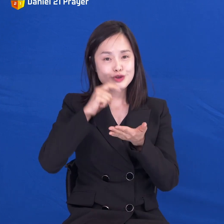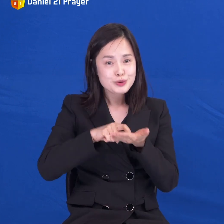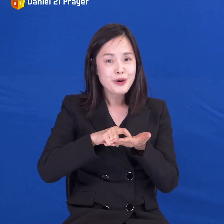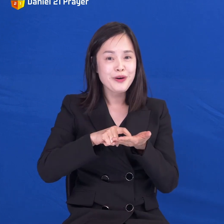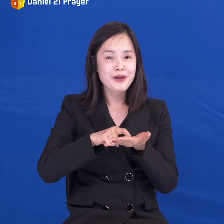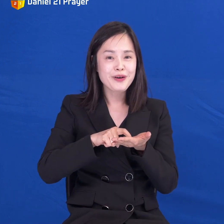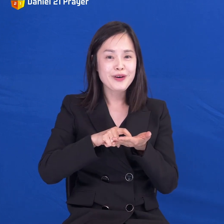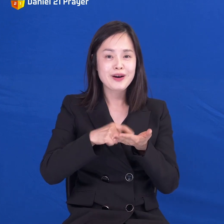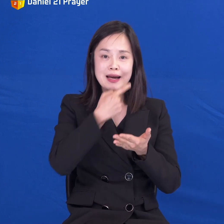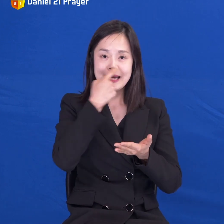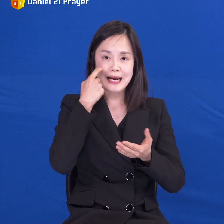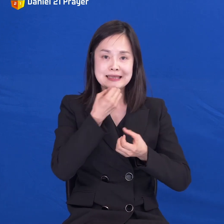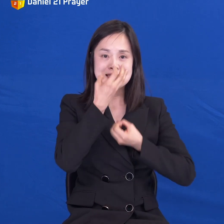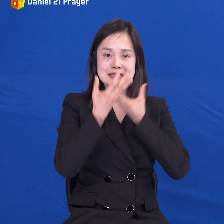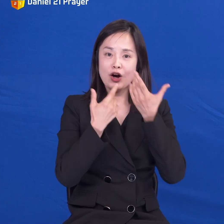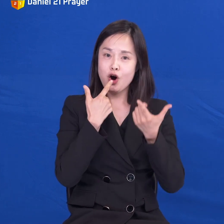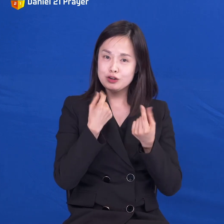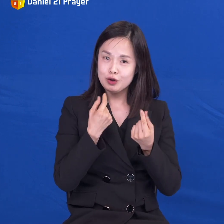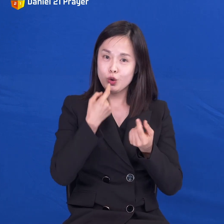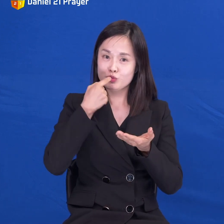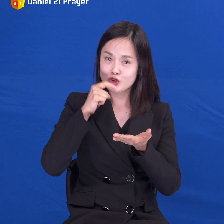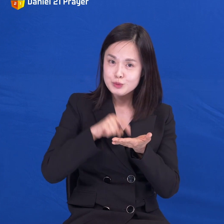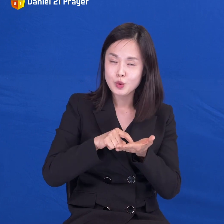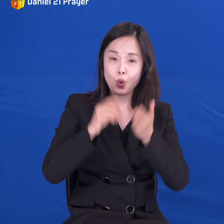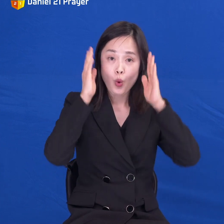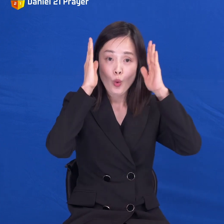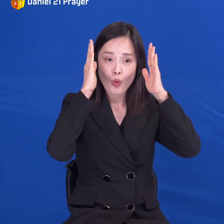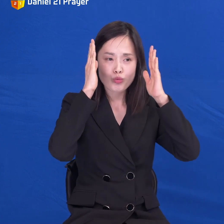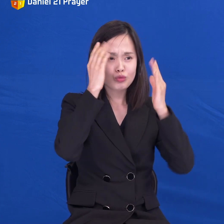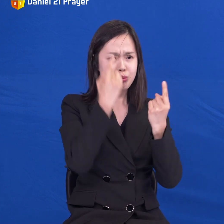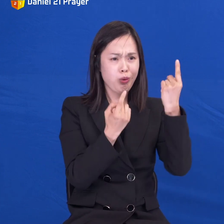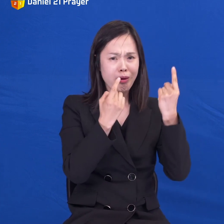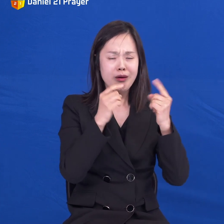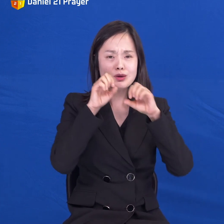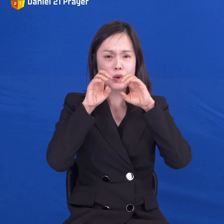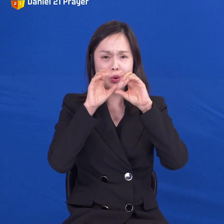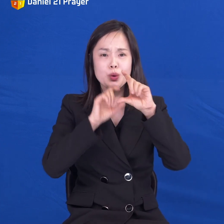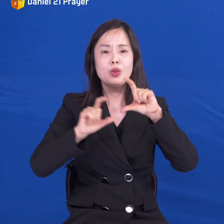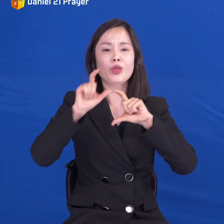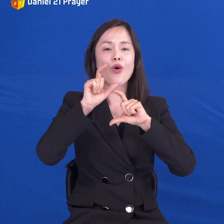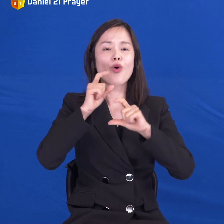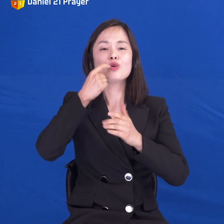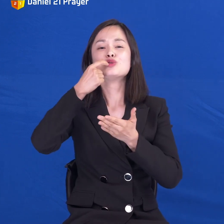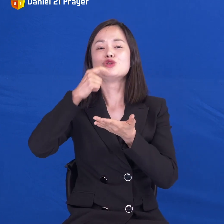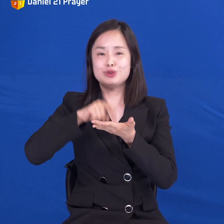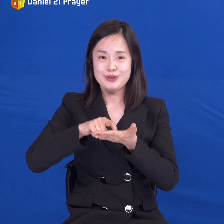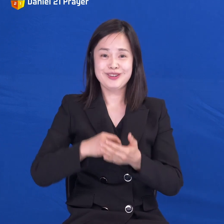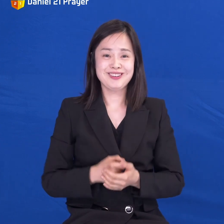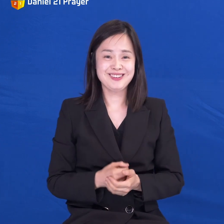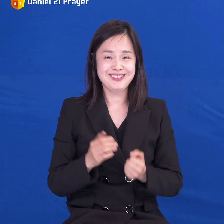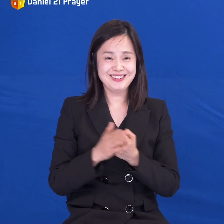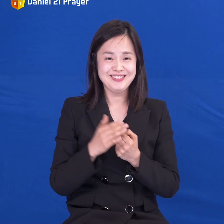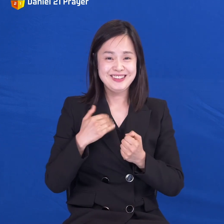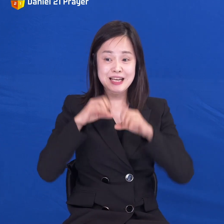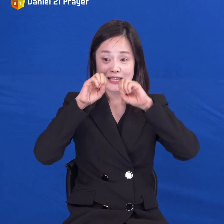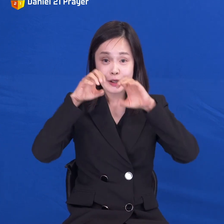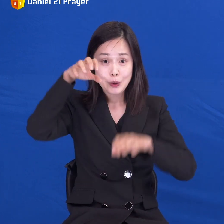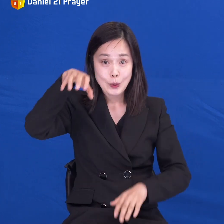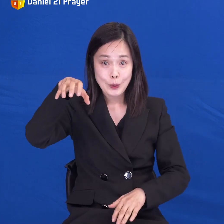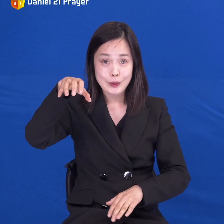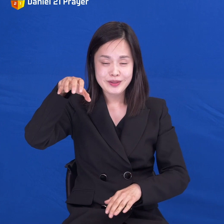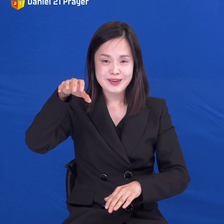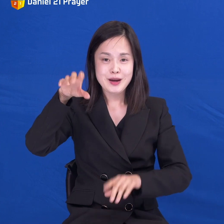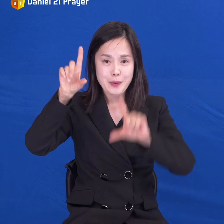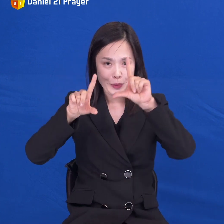것보다 쉽고 공부보다 쉬웠습니다. 오늘 여러분, 제가 그 현장으로 여러분을